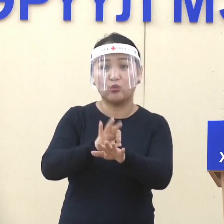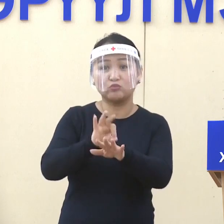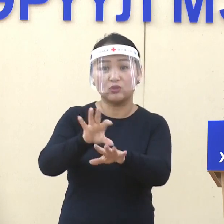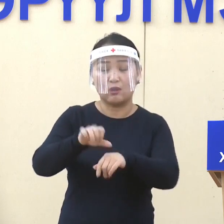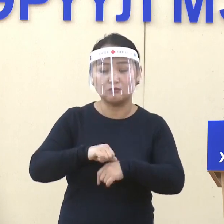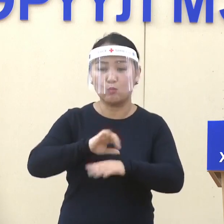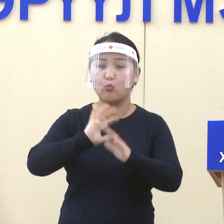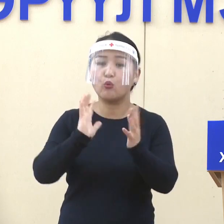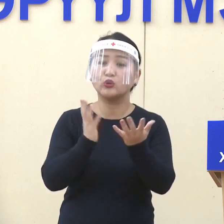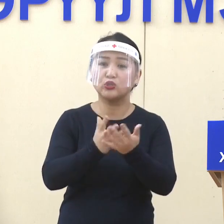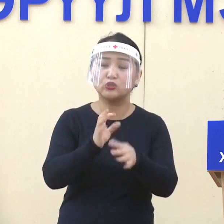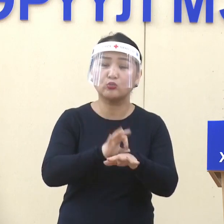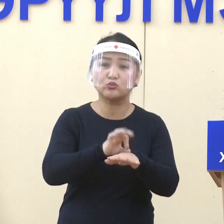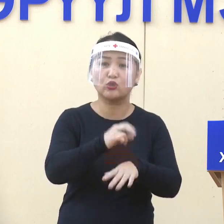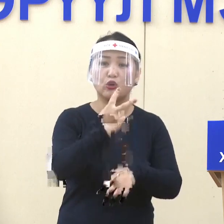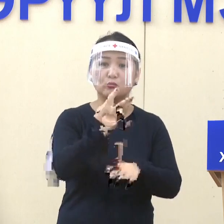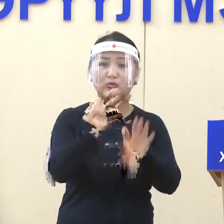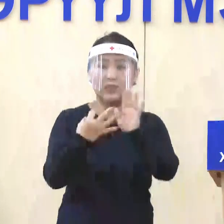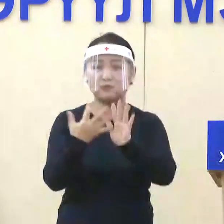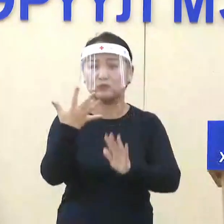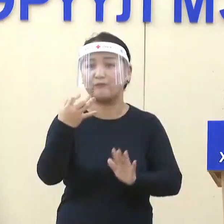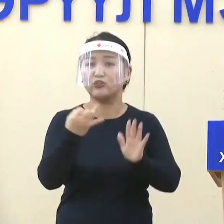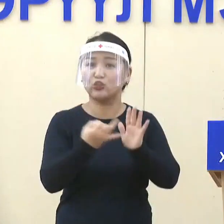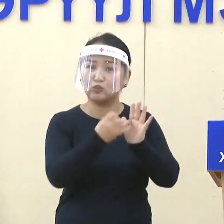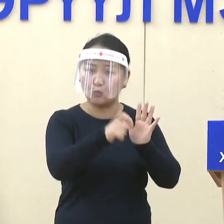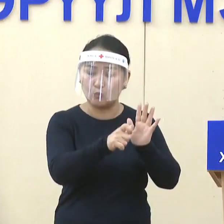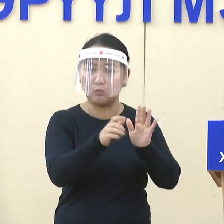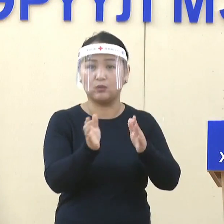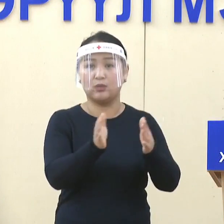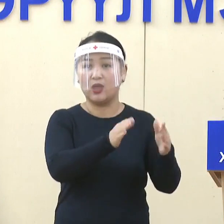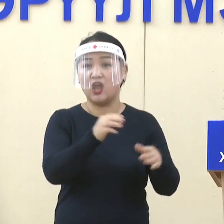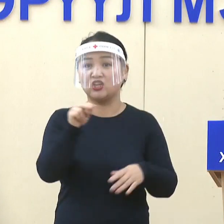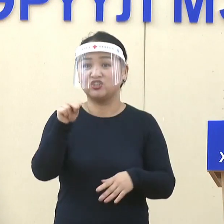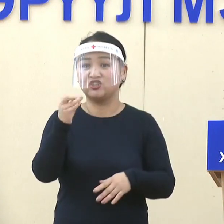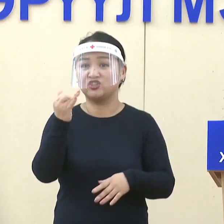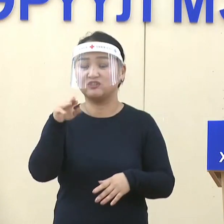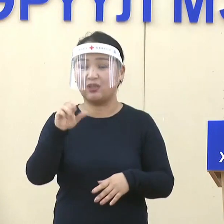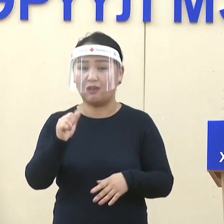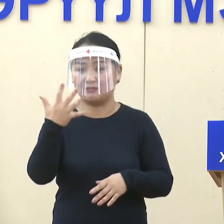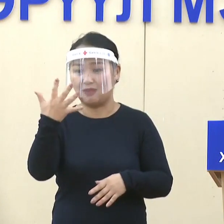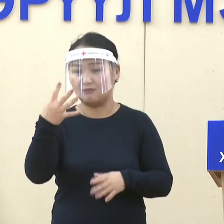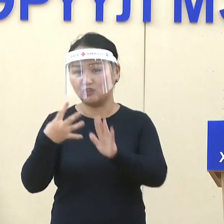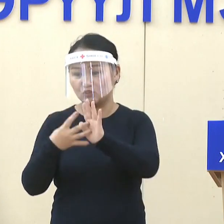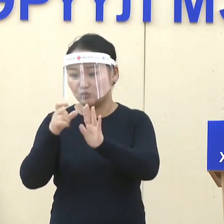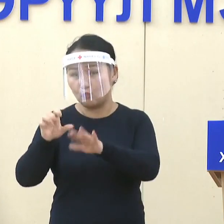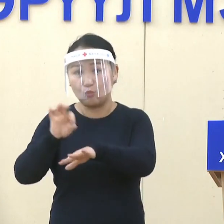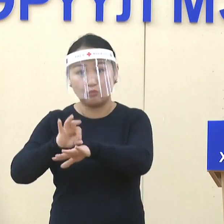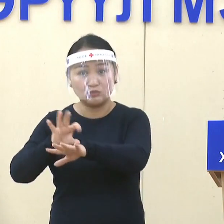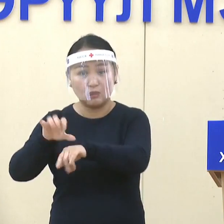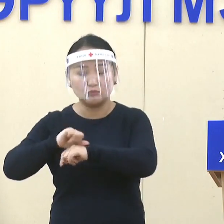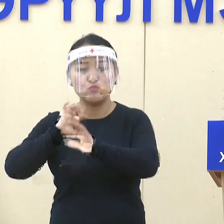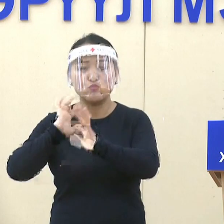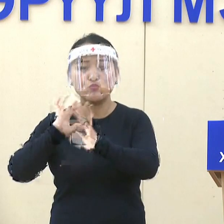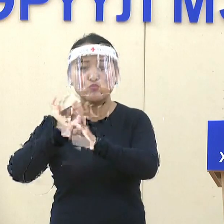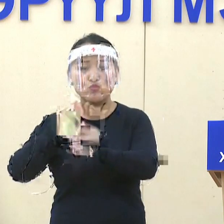тоо 2857 болсон. За Читэд 59 хүн шинээр өвчлөл нийт өвчлөлийн